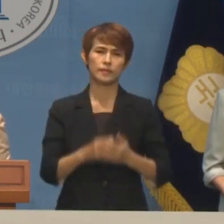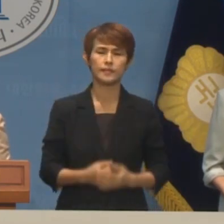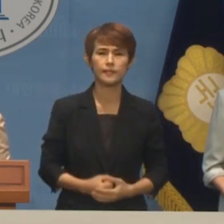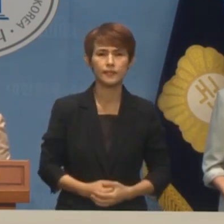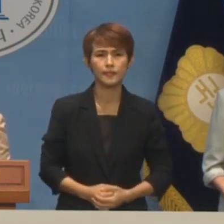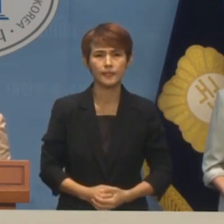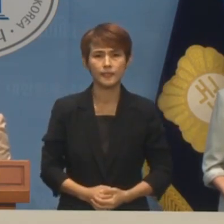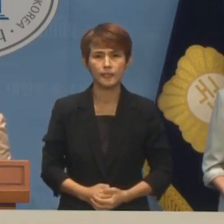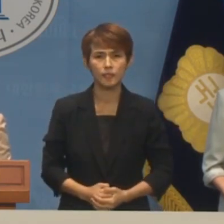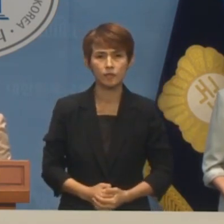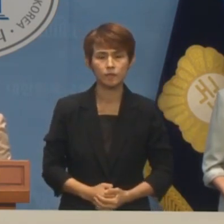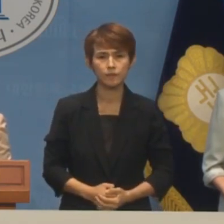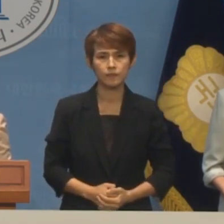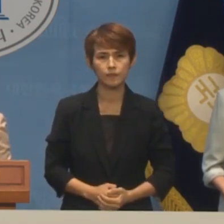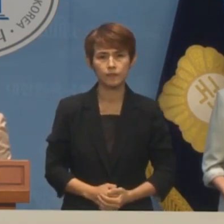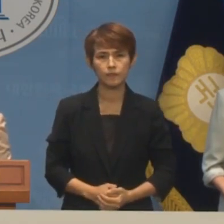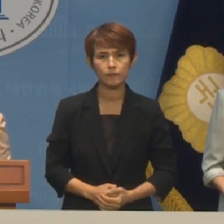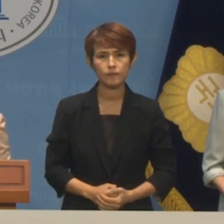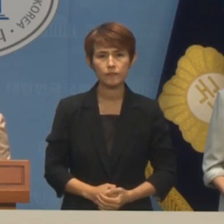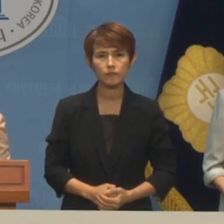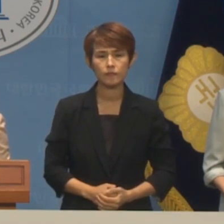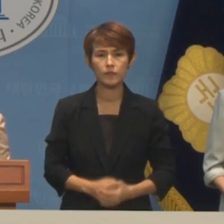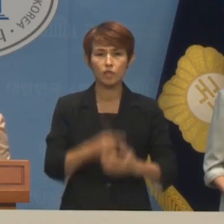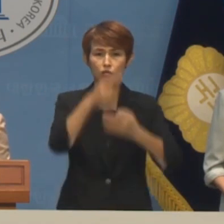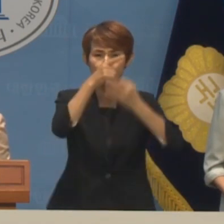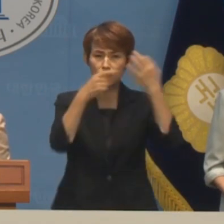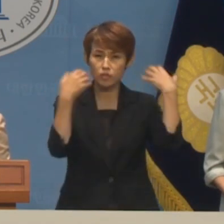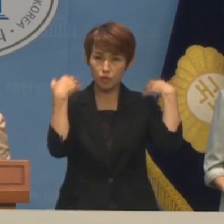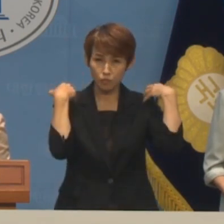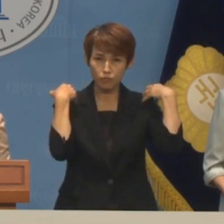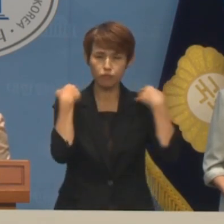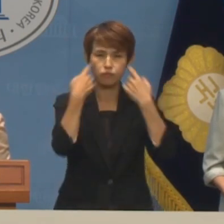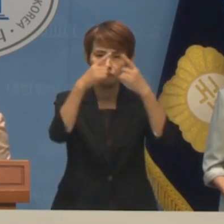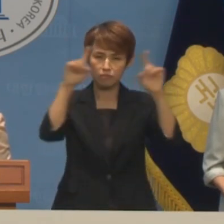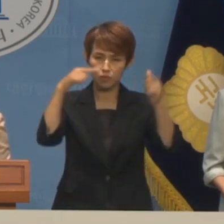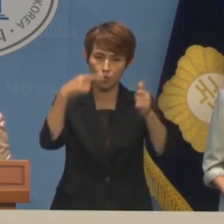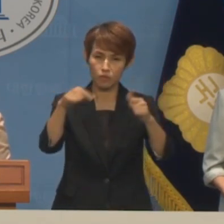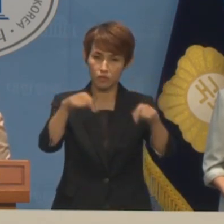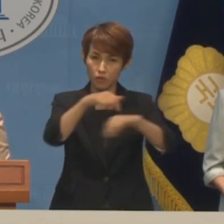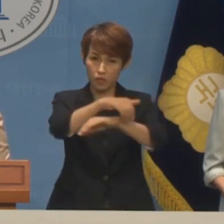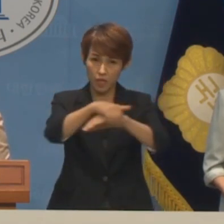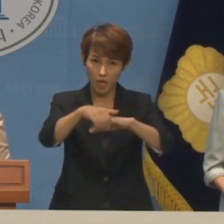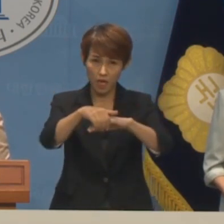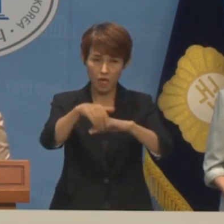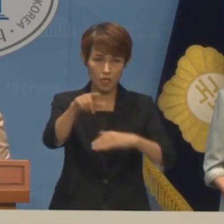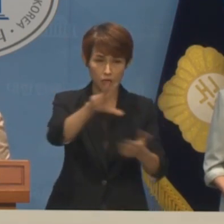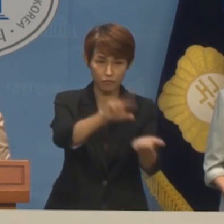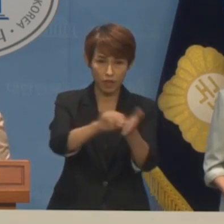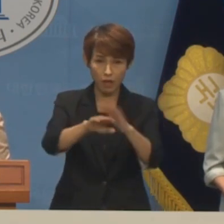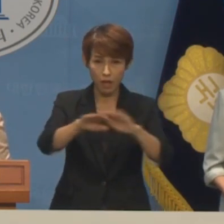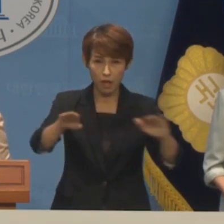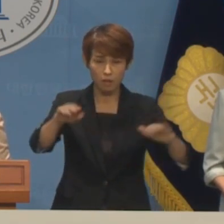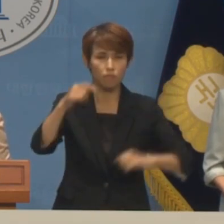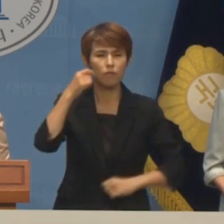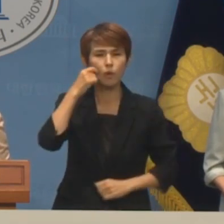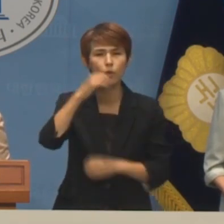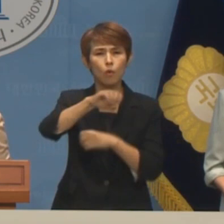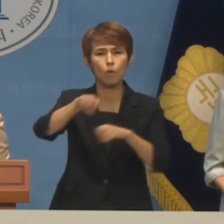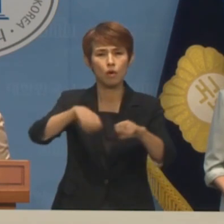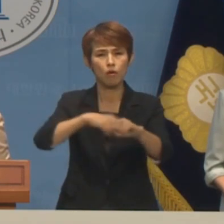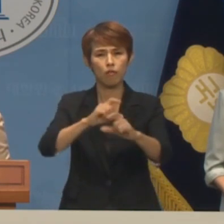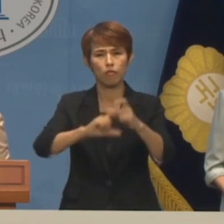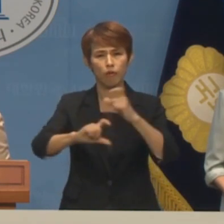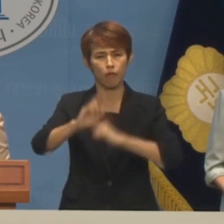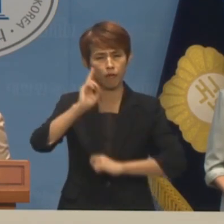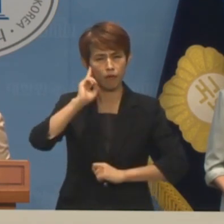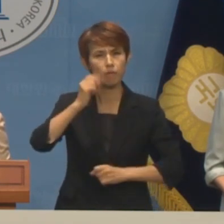원인으로 작용하고 있습니다. 그러나 윤석열 정부의 고등교육 정책은 이러한 문제를 해결하기는커녕 오히려 더욱